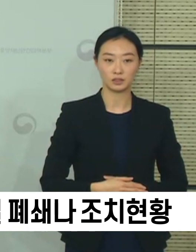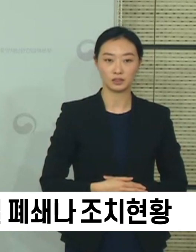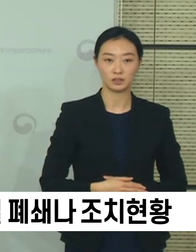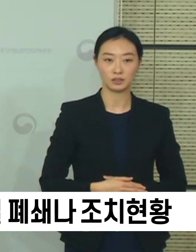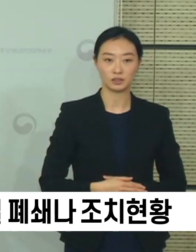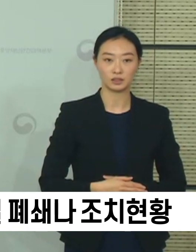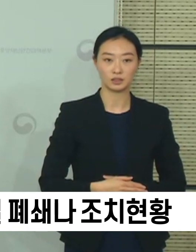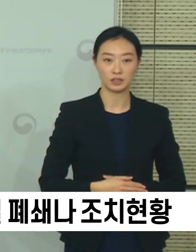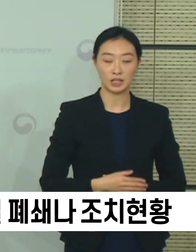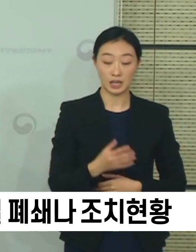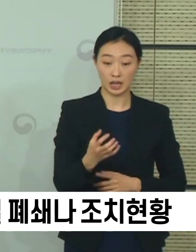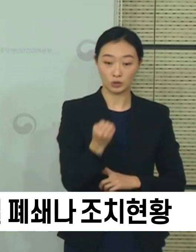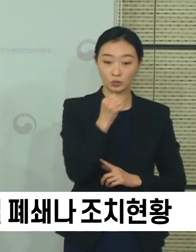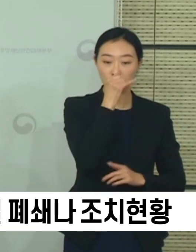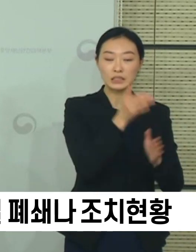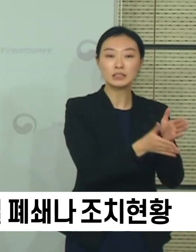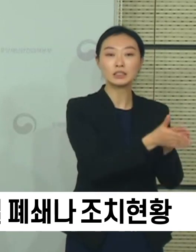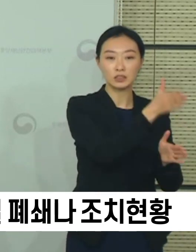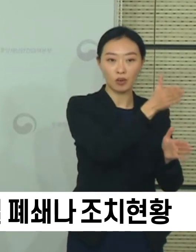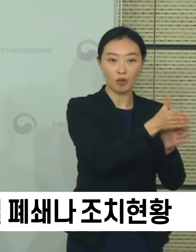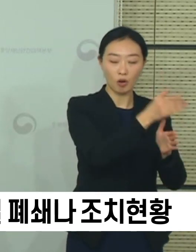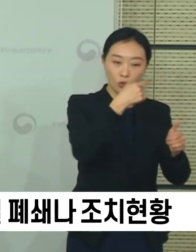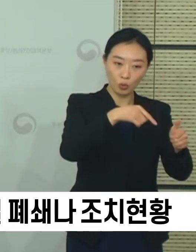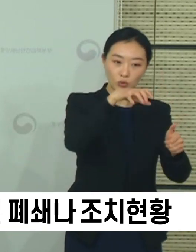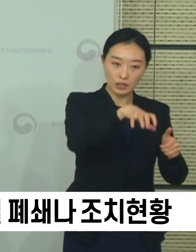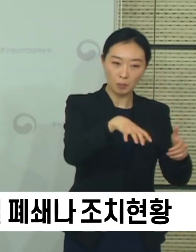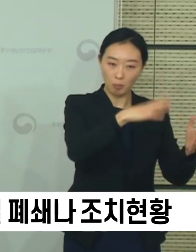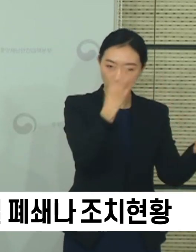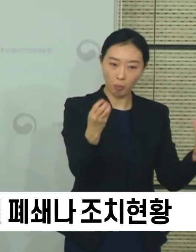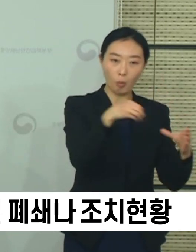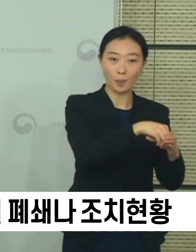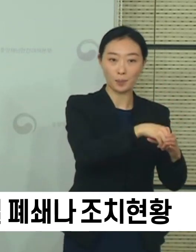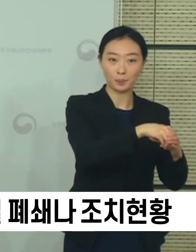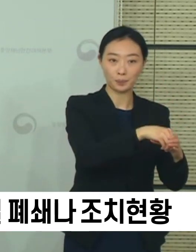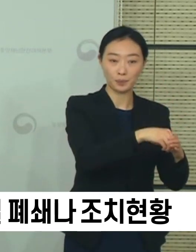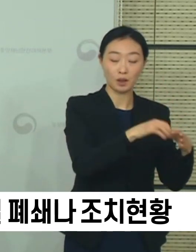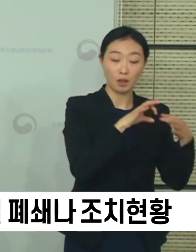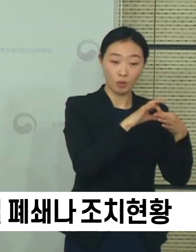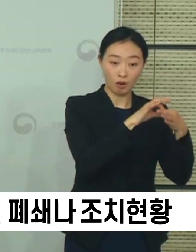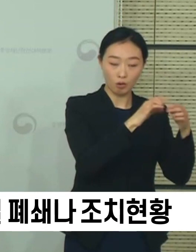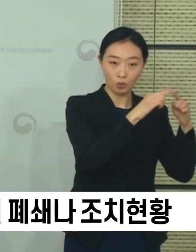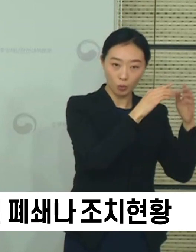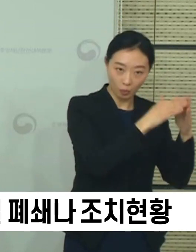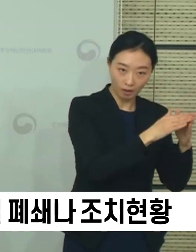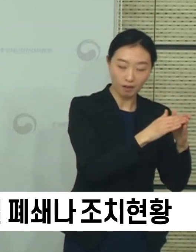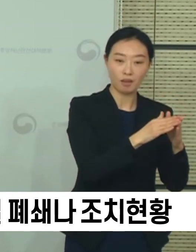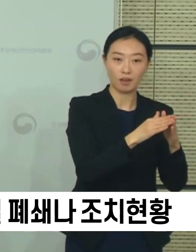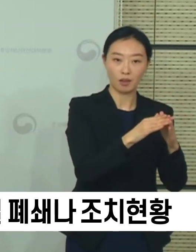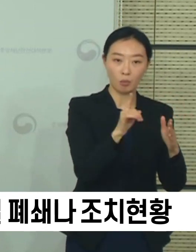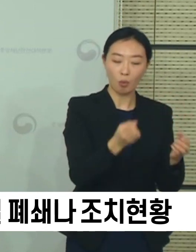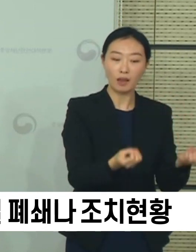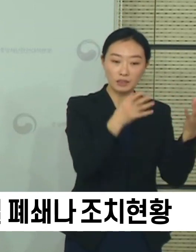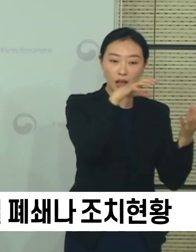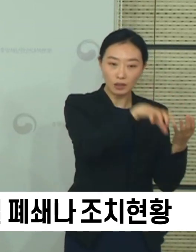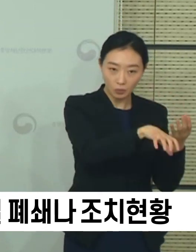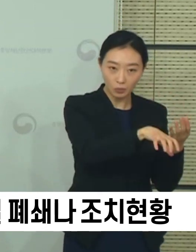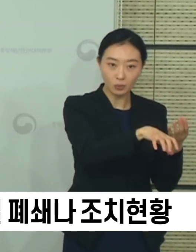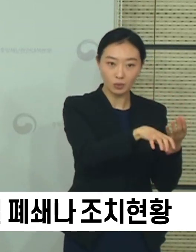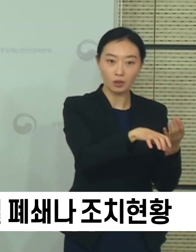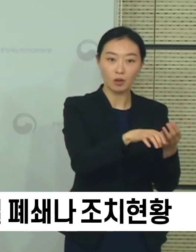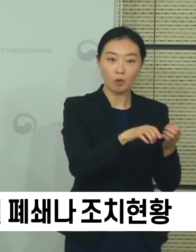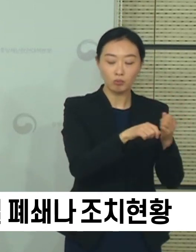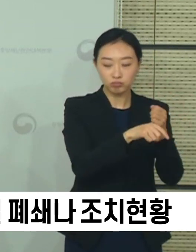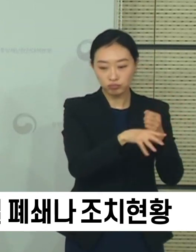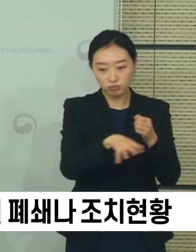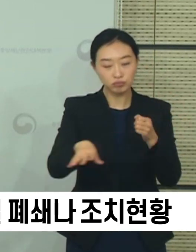그의 소유 시설에 대해서는 교육장을 포함해서 관련된 종교 행사를 하는 곳 그리고